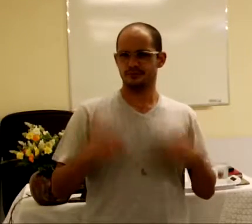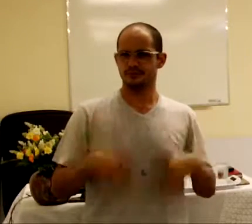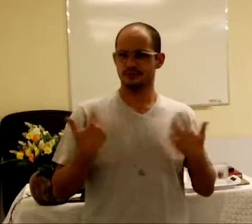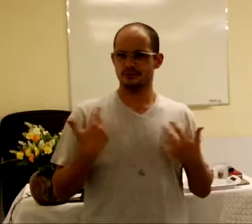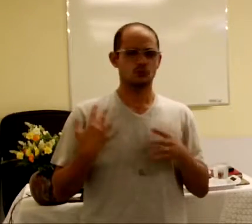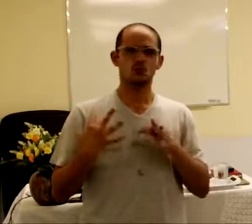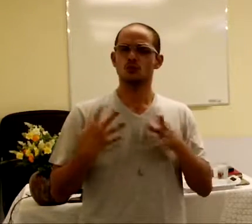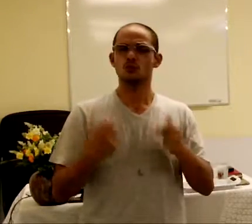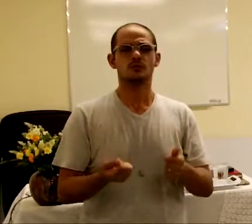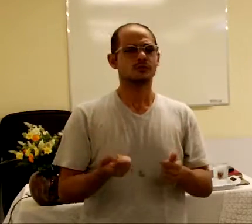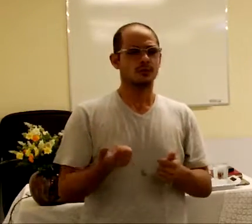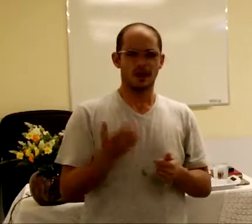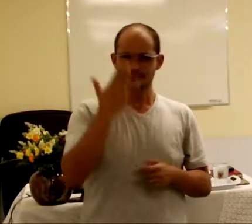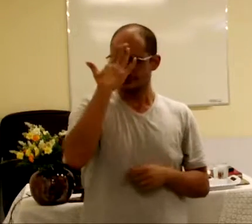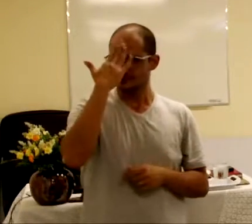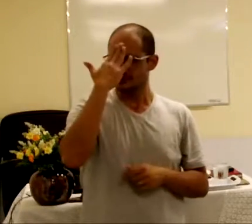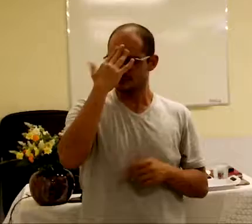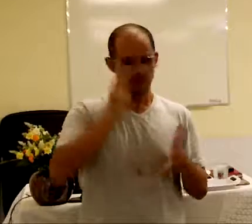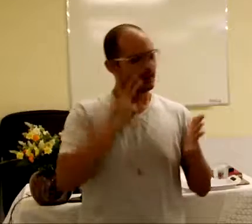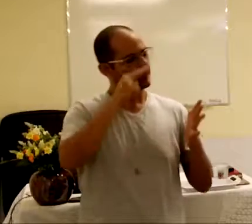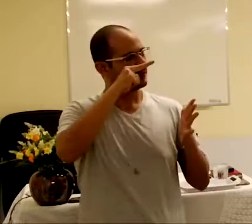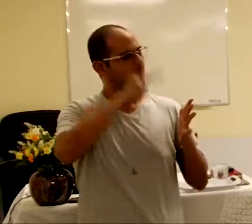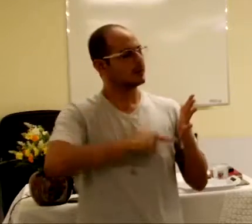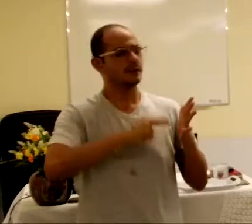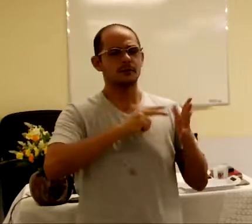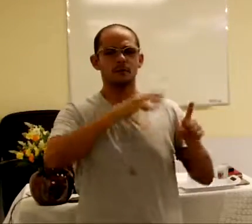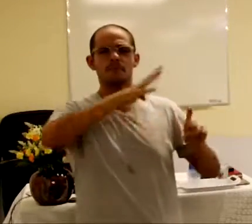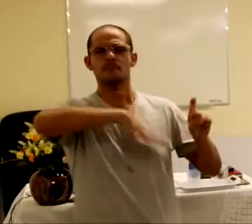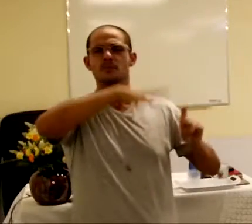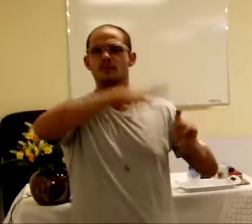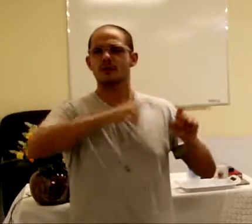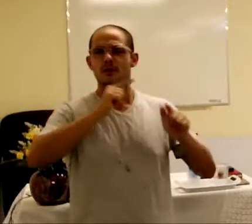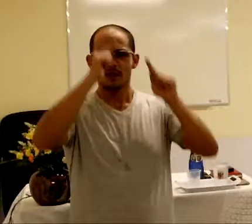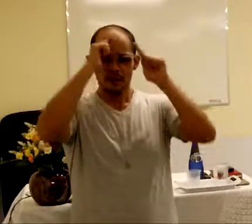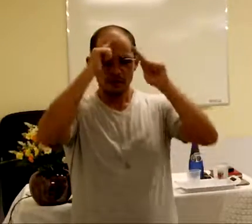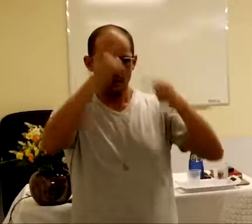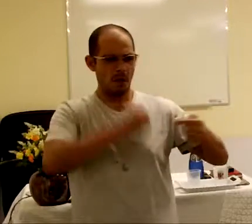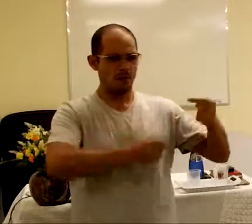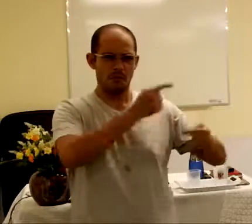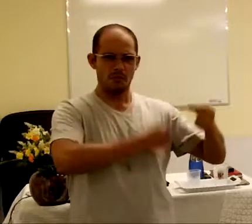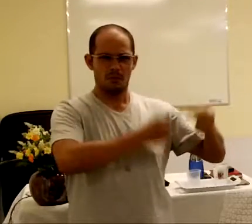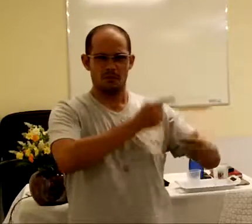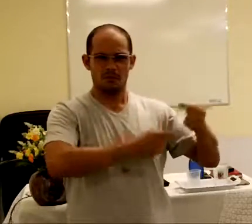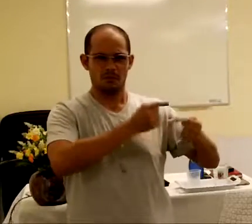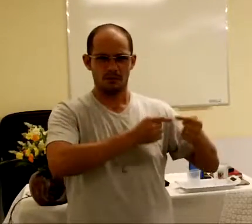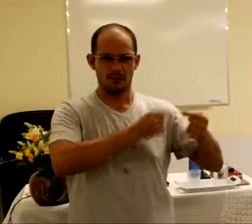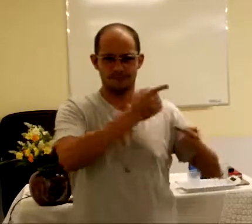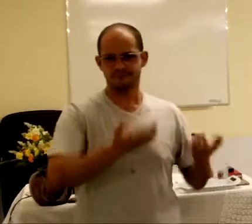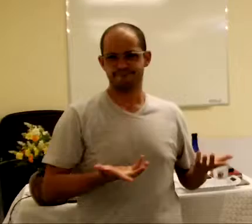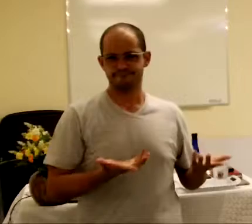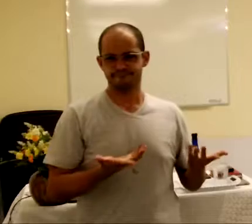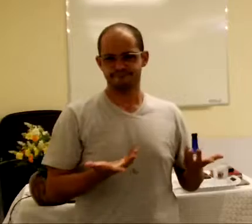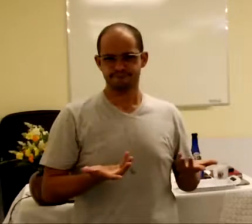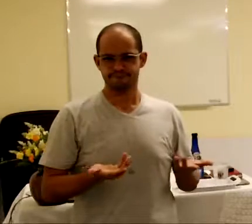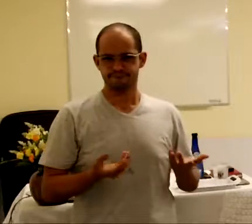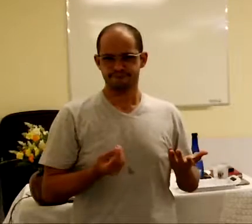Todo mundo, e você vê na mitologia grega, os deuses, eles brigam entre si, um quer puxar para lá, outro quer para cá, um quer que fica assim, outro quer que fica assado,